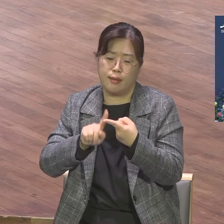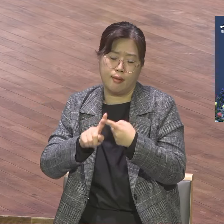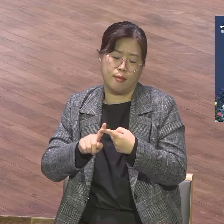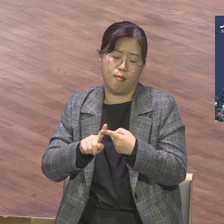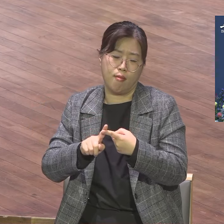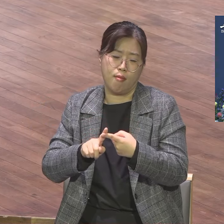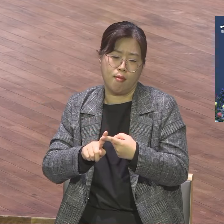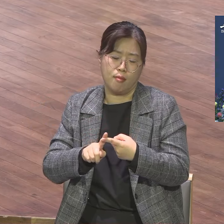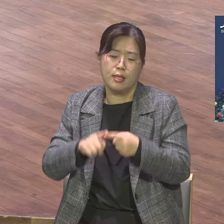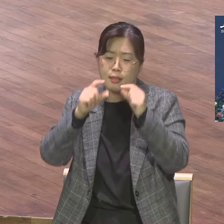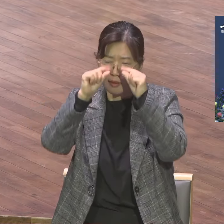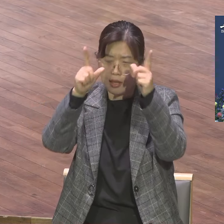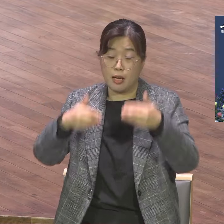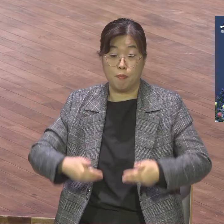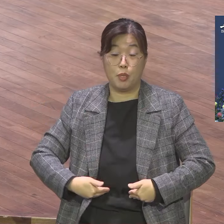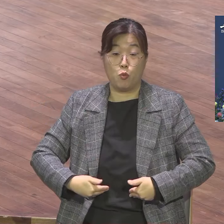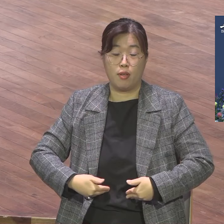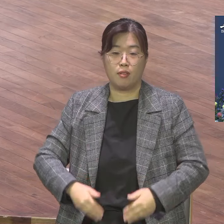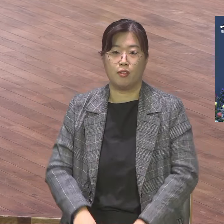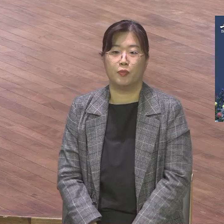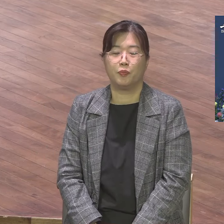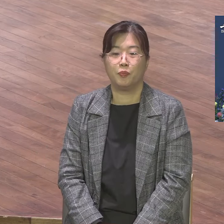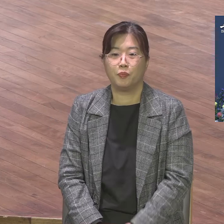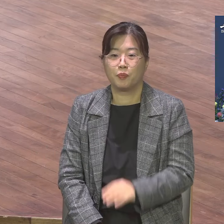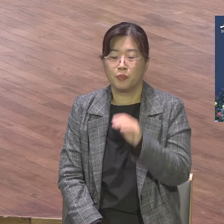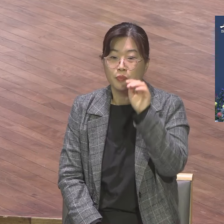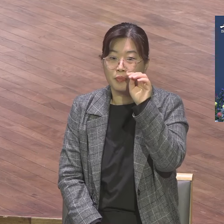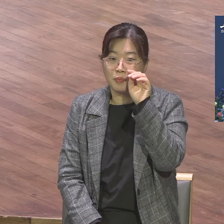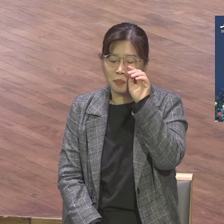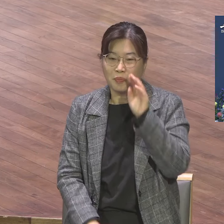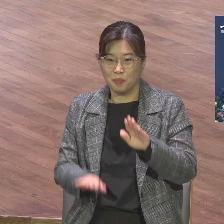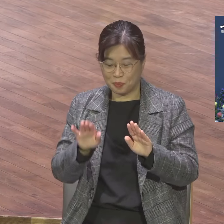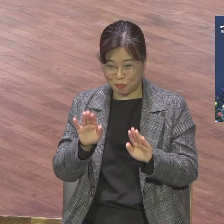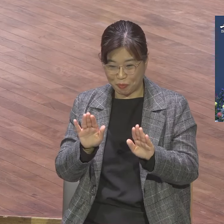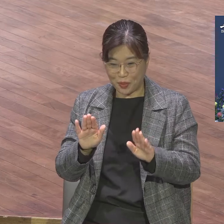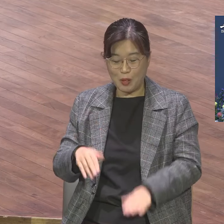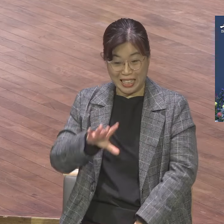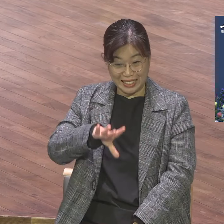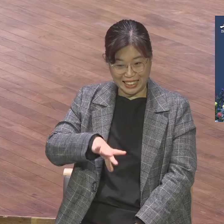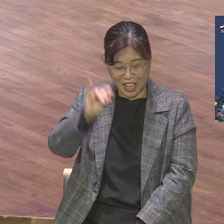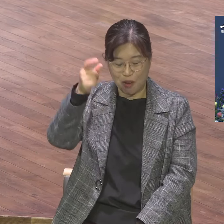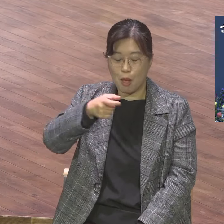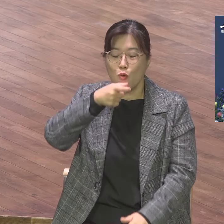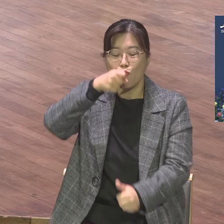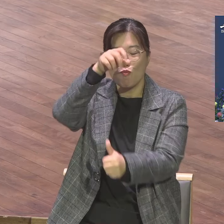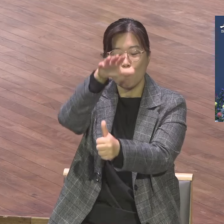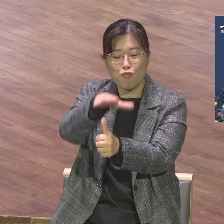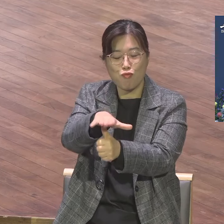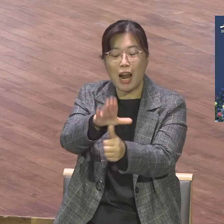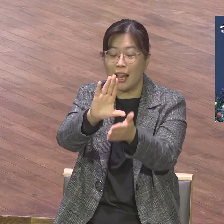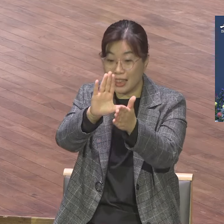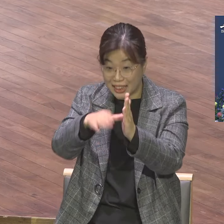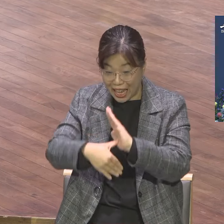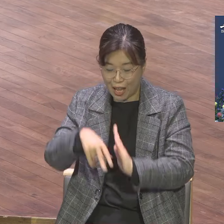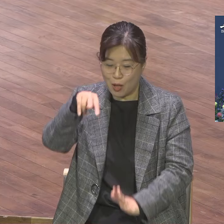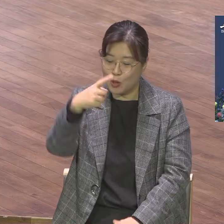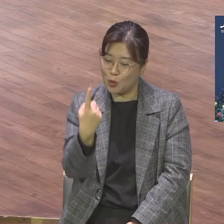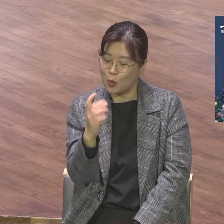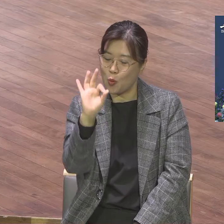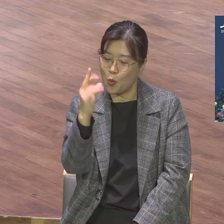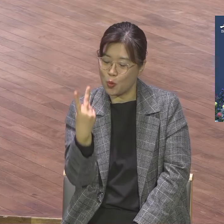경영하시는가? 자, 웨스트민스터 이제 소요리 문답 질문에 보면 하나님의